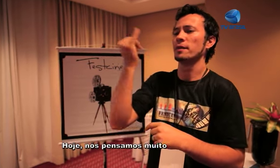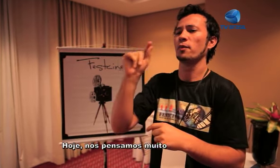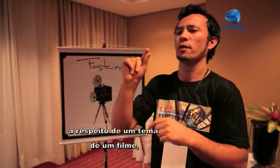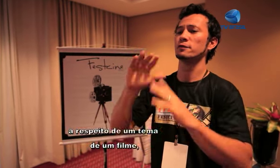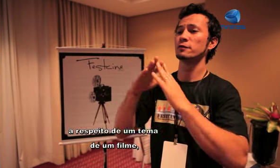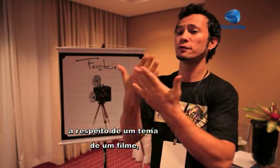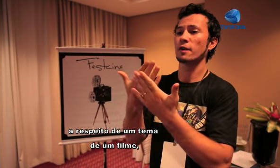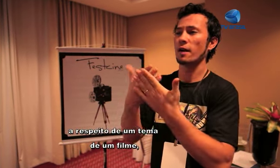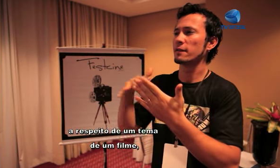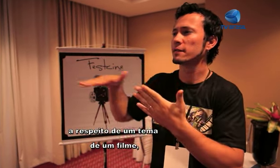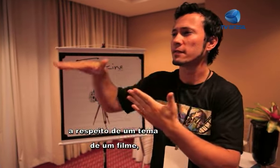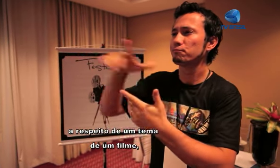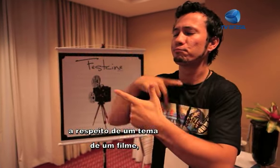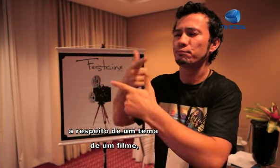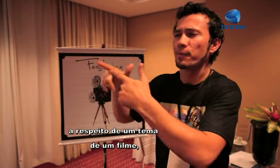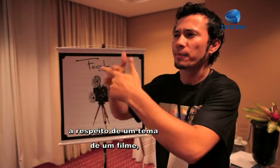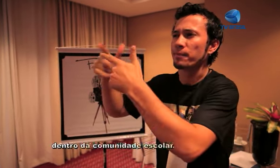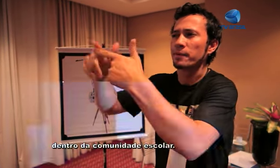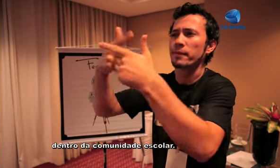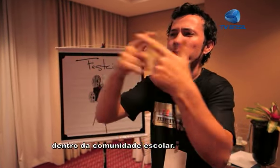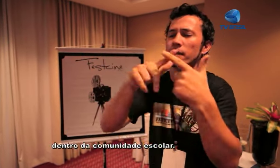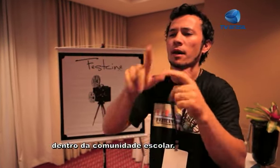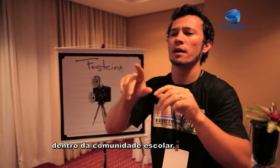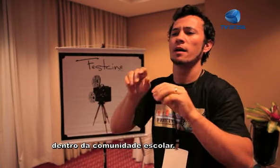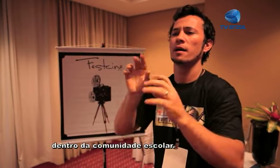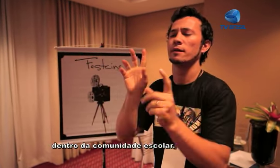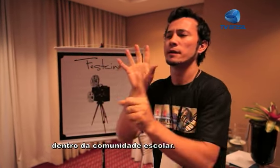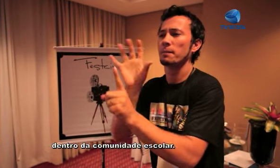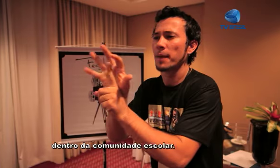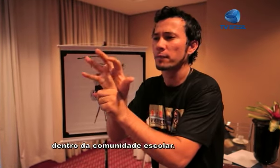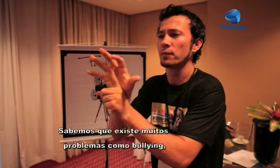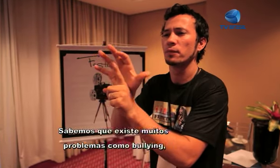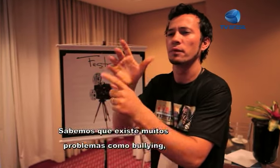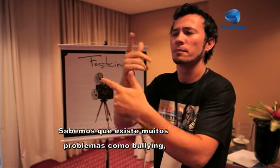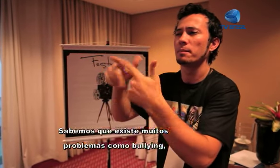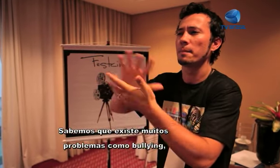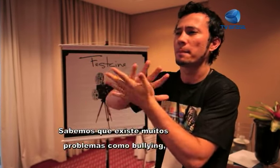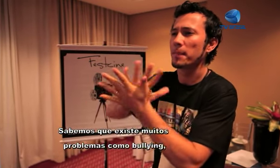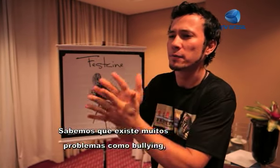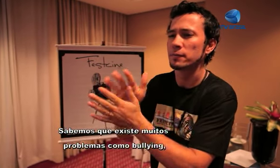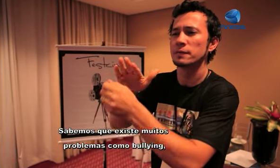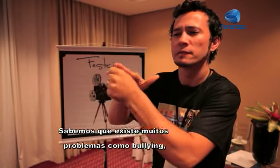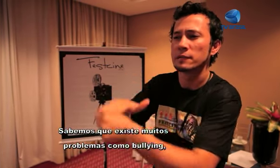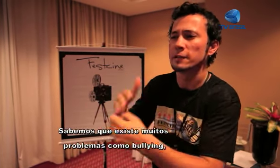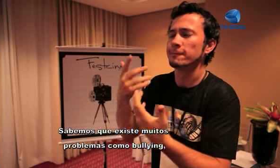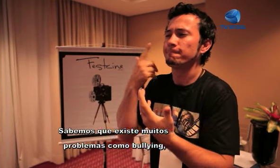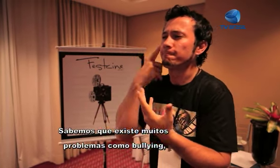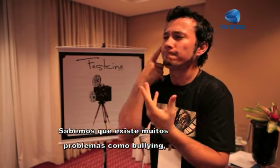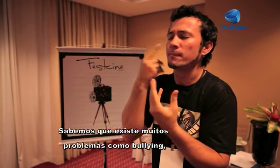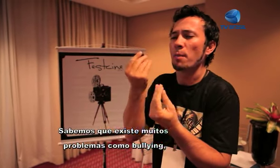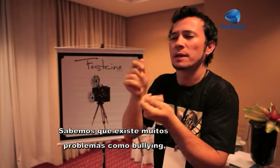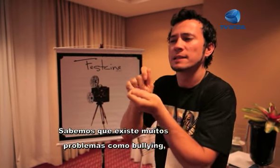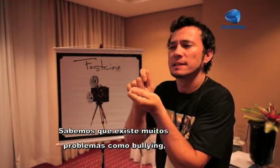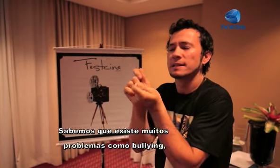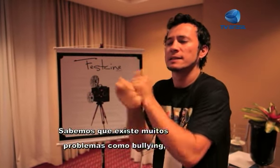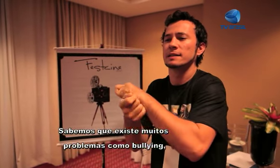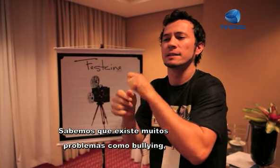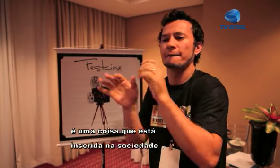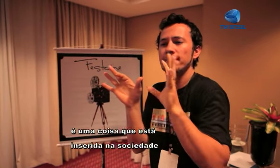a respeito de um tema, de um filme, dentro da comunidade escolar. Sabemos que existem muitos problemas, como bullying, é uma